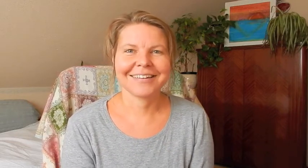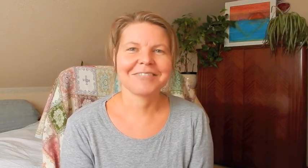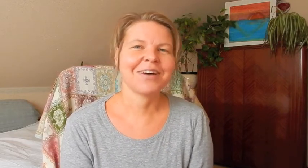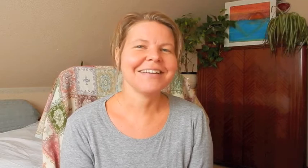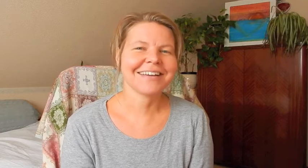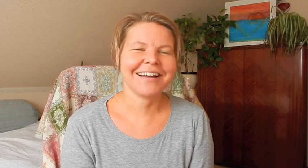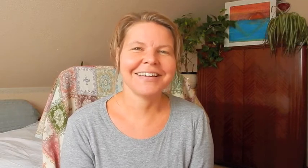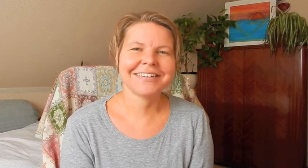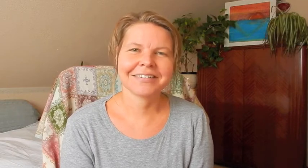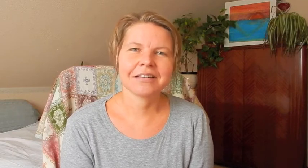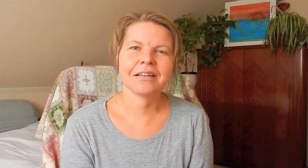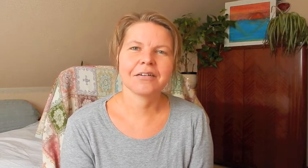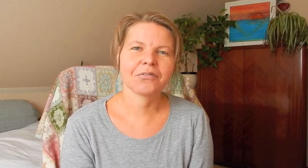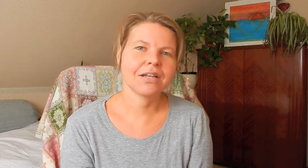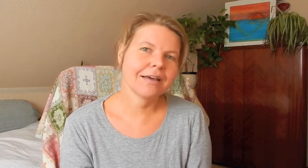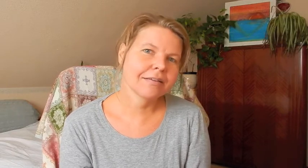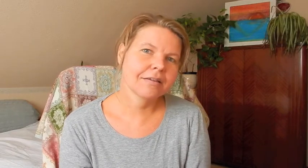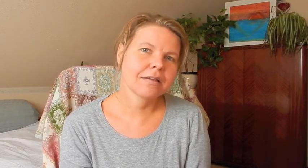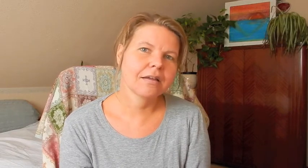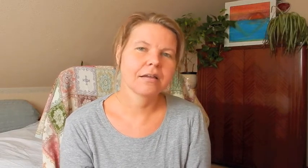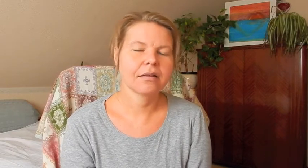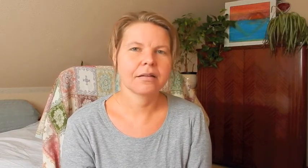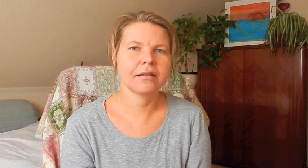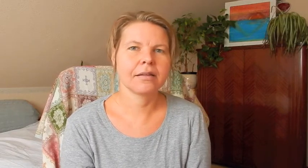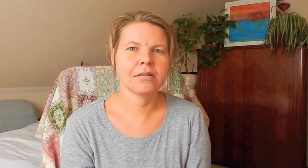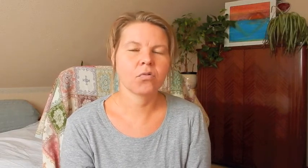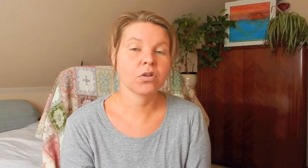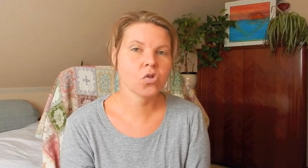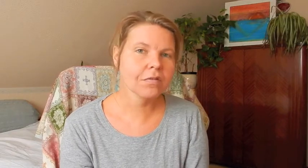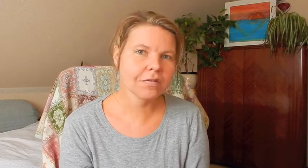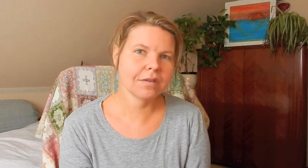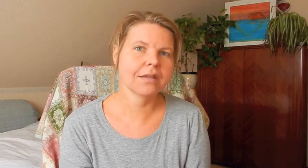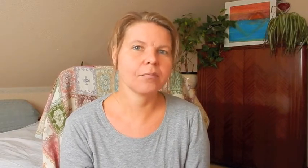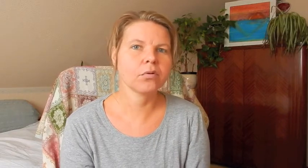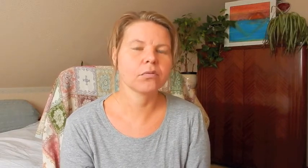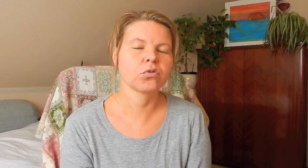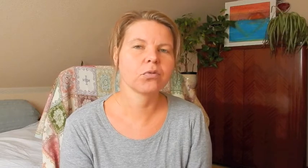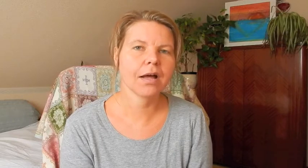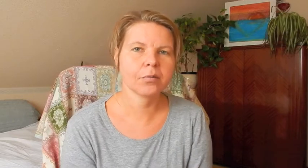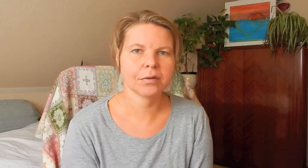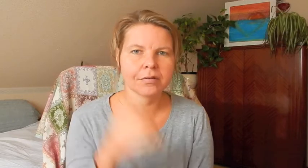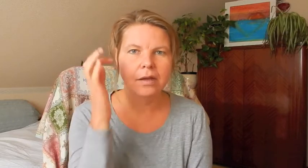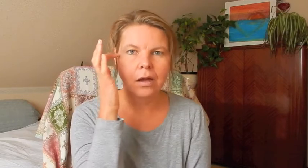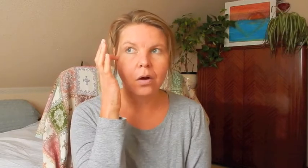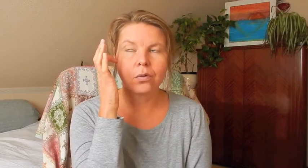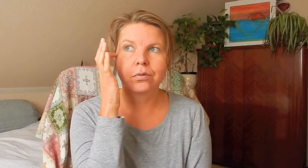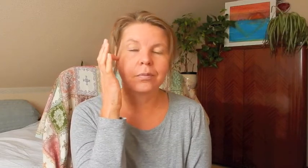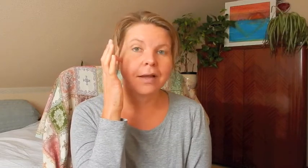gerne weiterreichen. Vielleicht unterstützt es dich an Punkten, wo du gerade bist. Und um